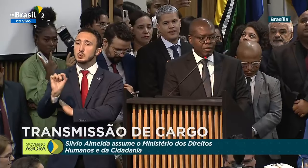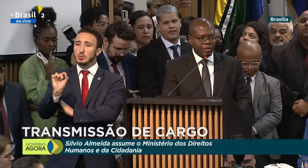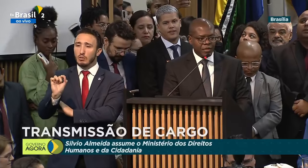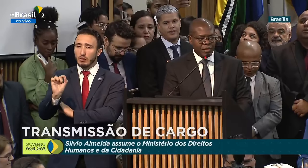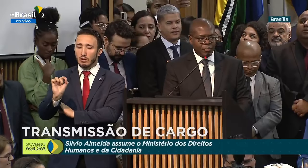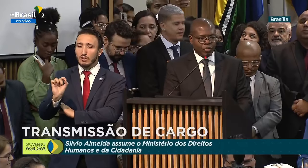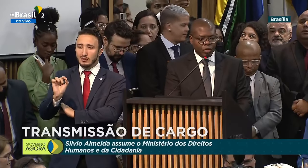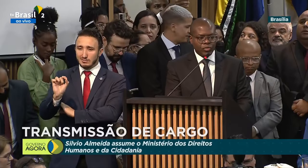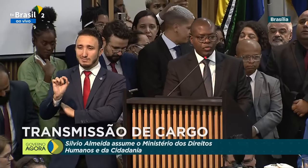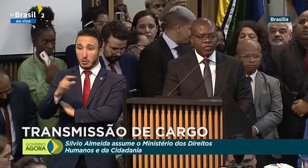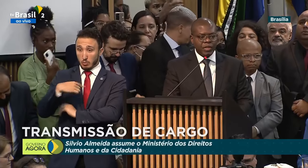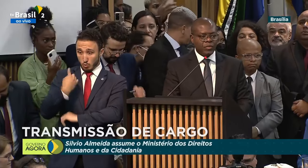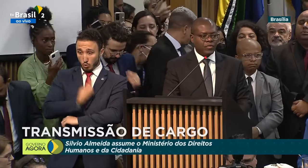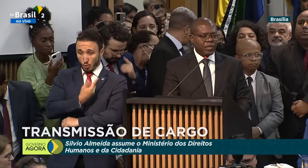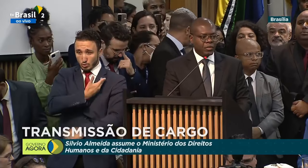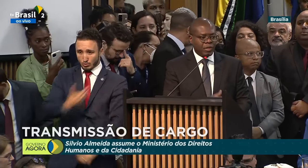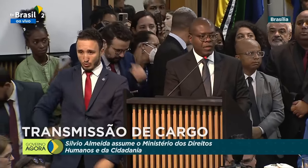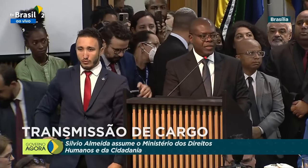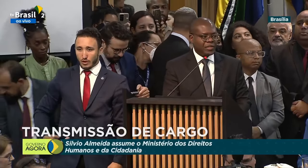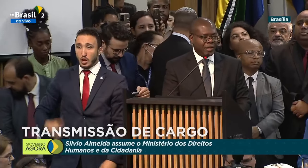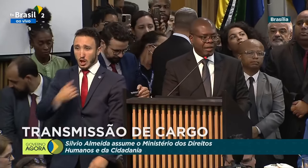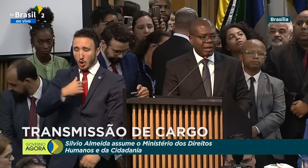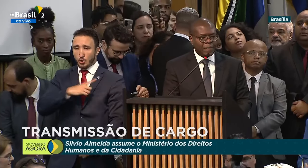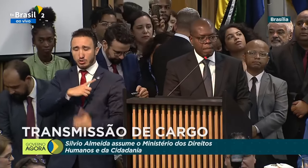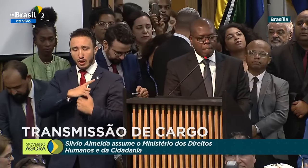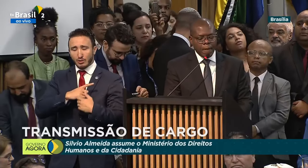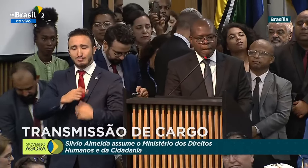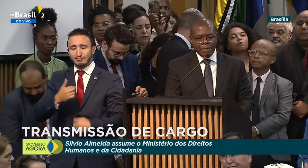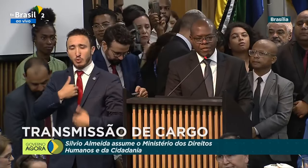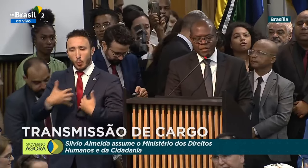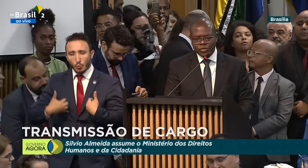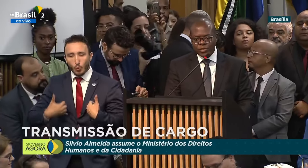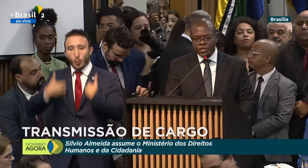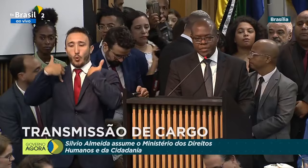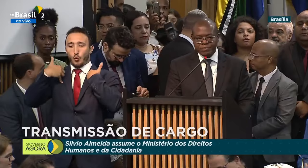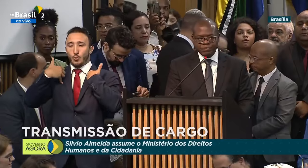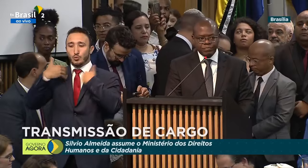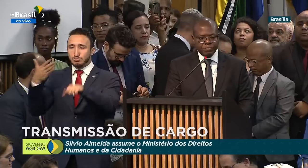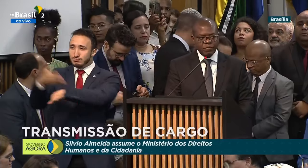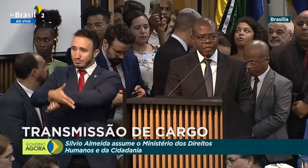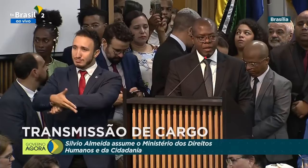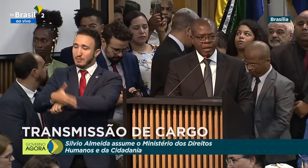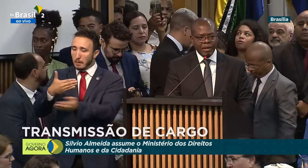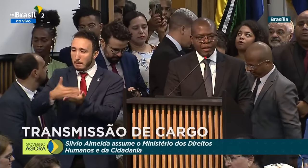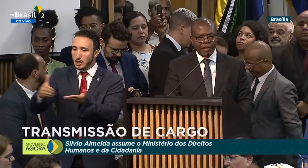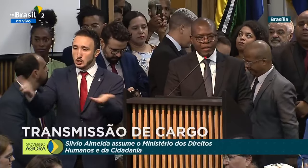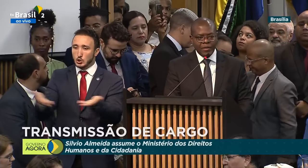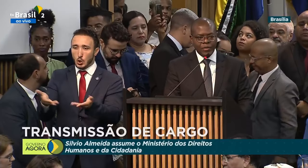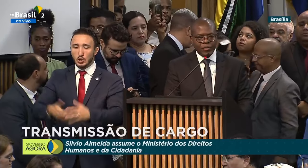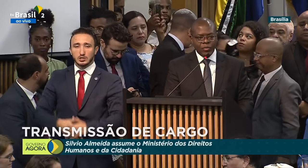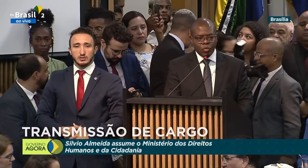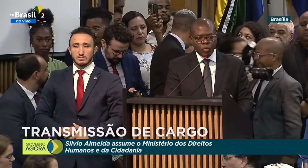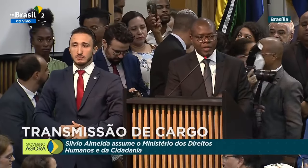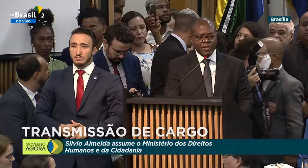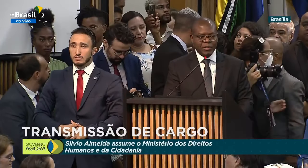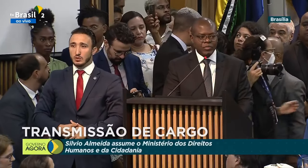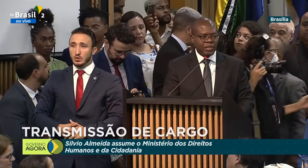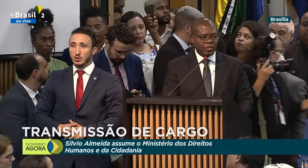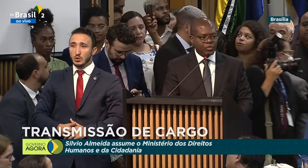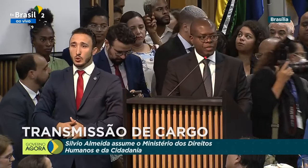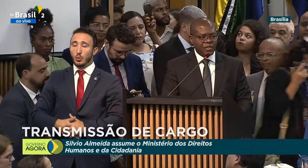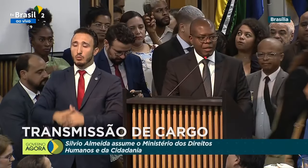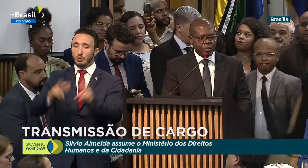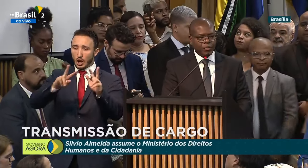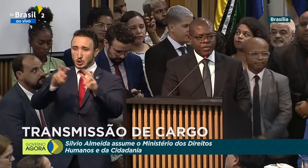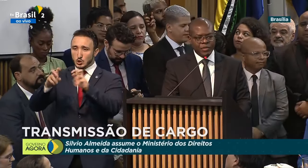que inclusive para o nosso governo o governo que eu tenho aula de integrar a partir de hoje como a questão